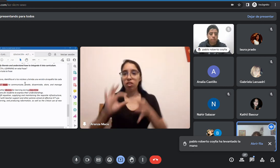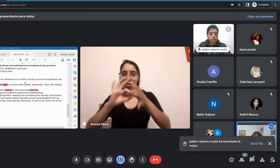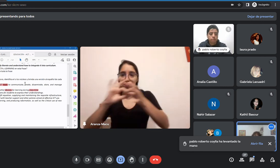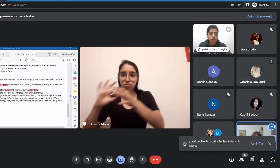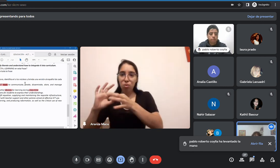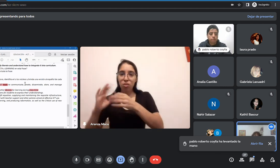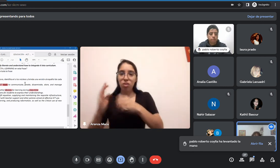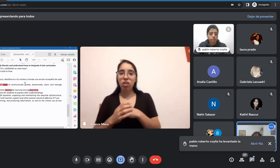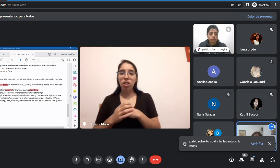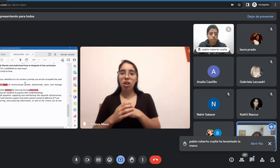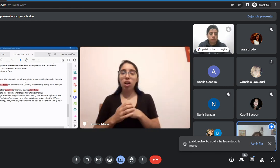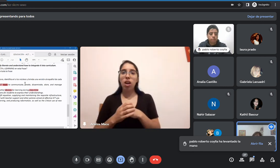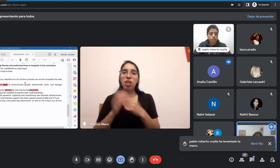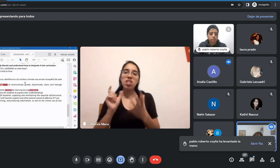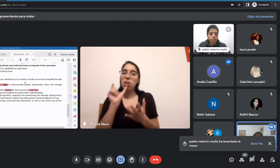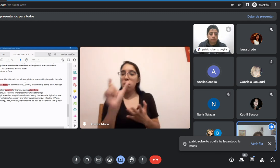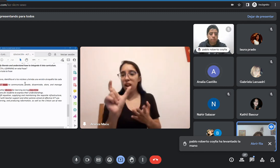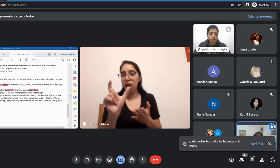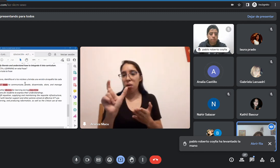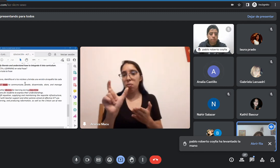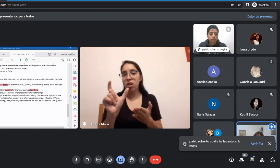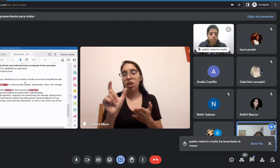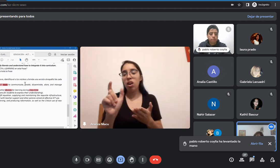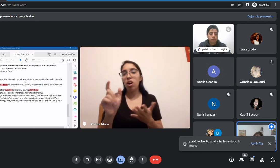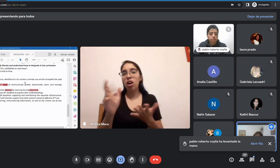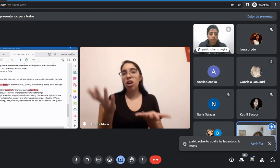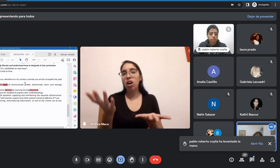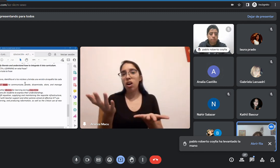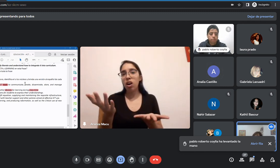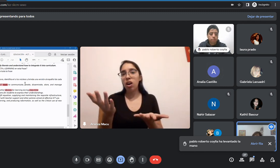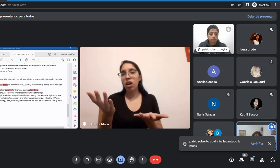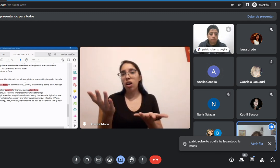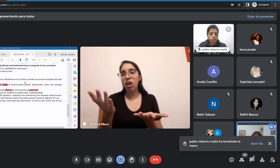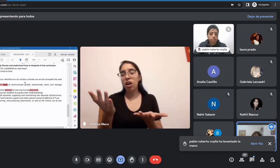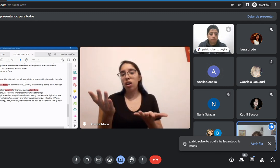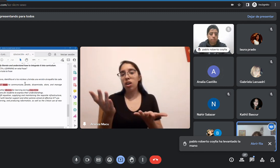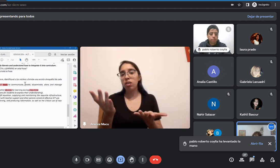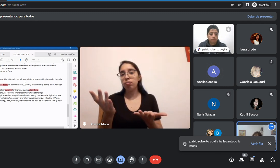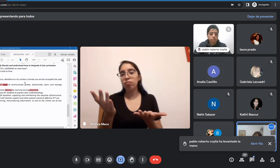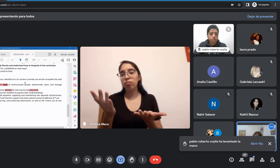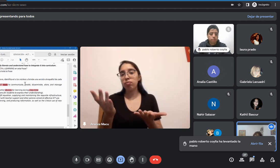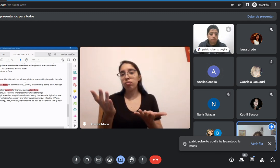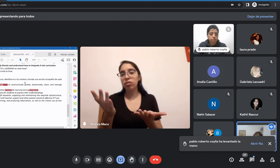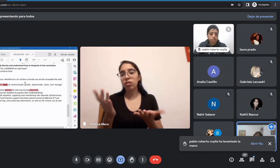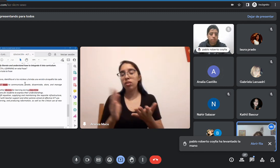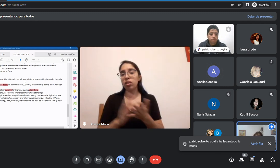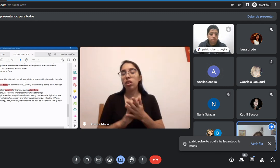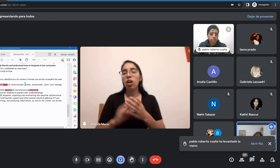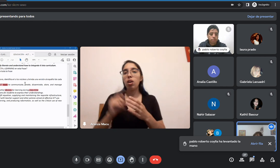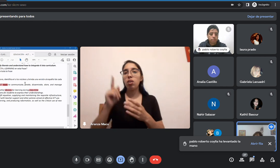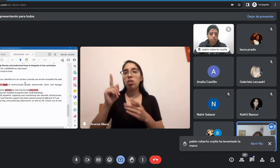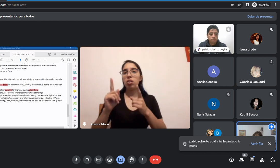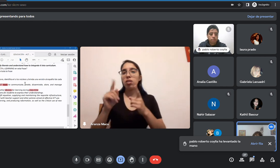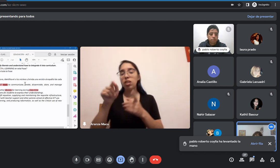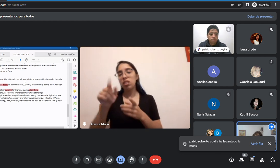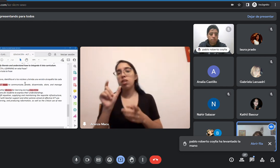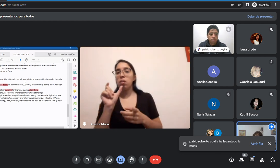A veces es una palabra sola en inglés y tenés que armar toda una frase. teléfonos inteligentes,